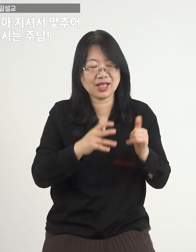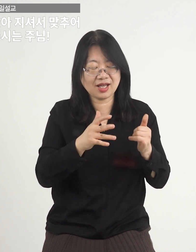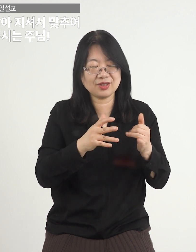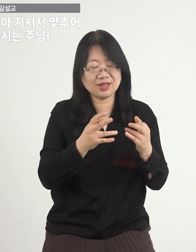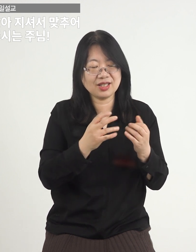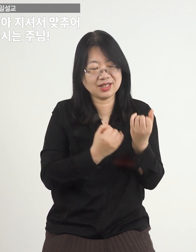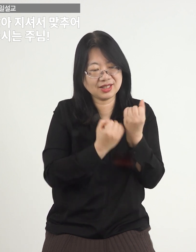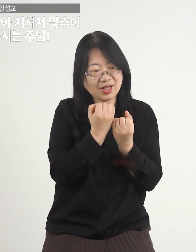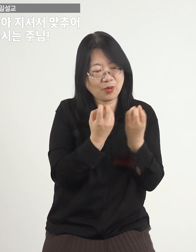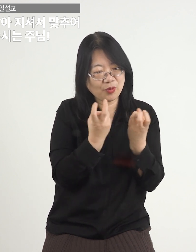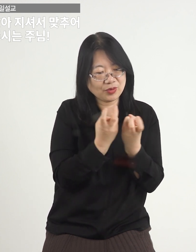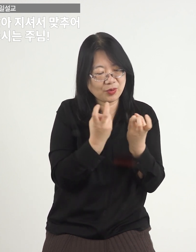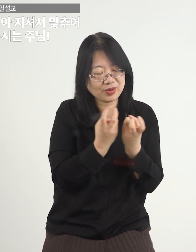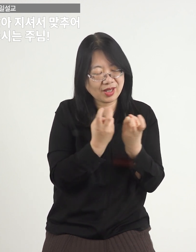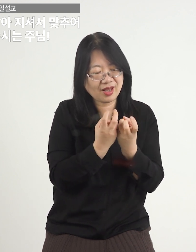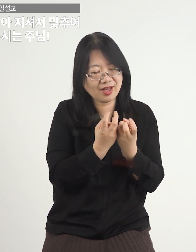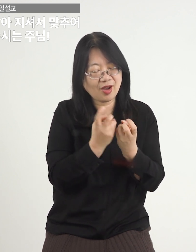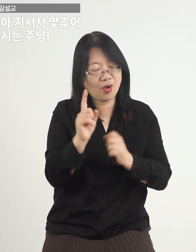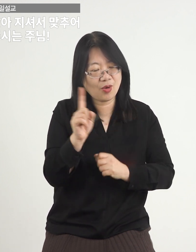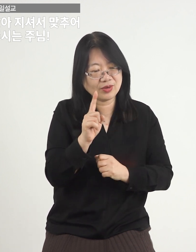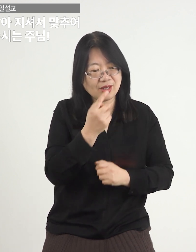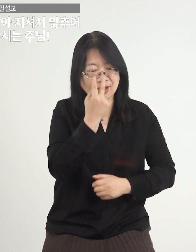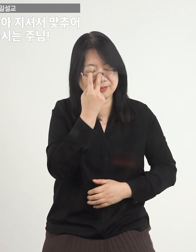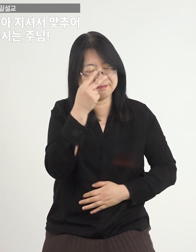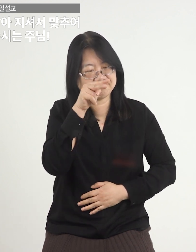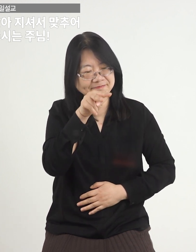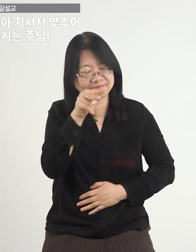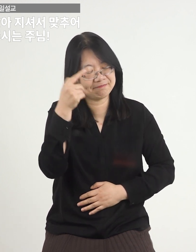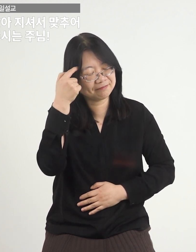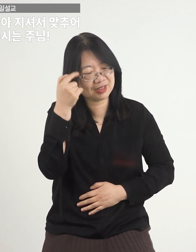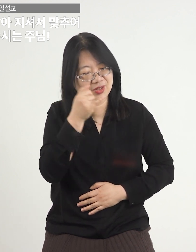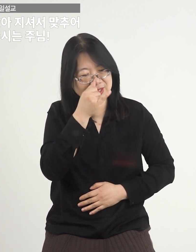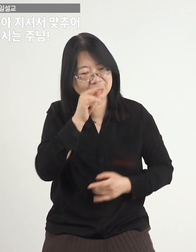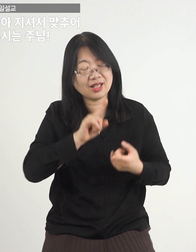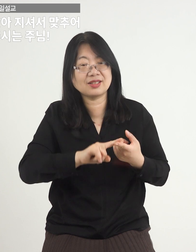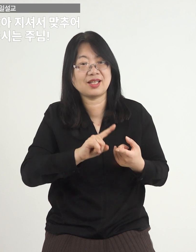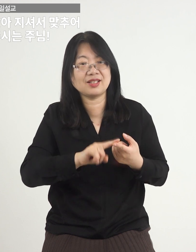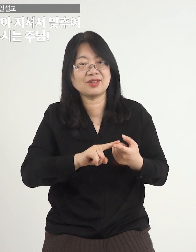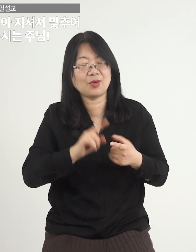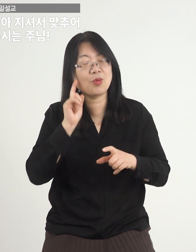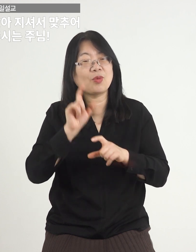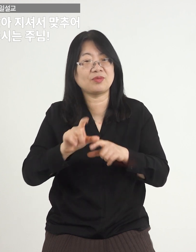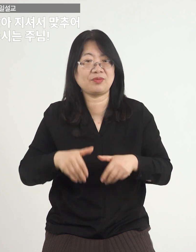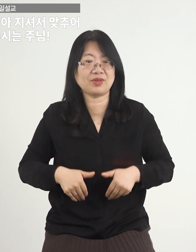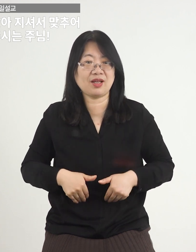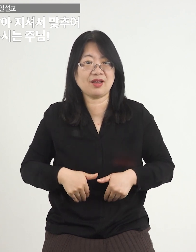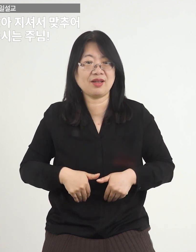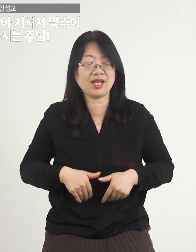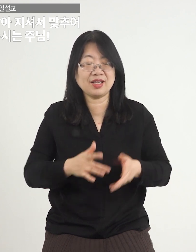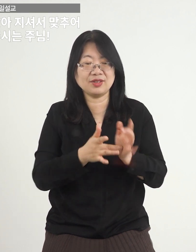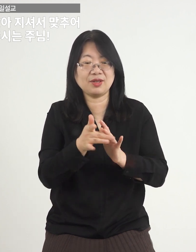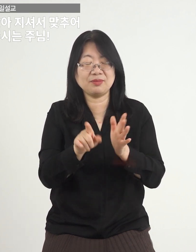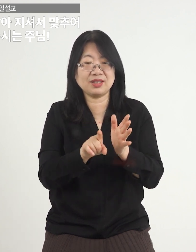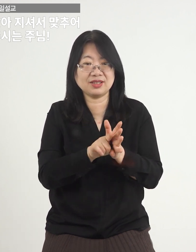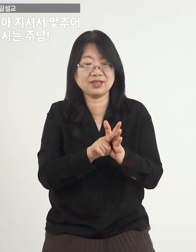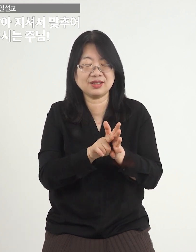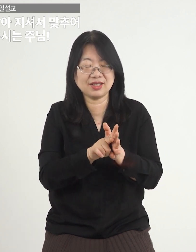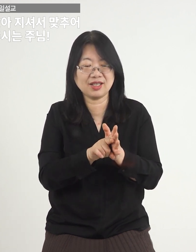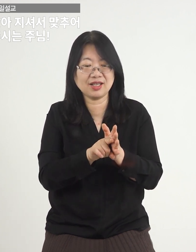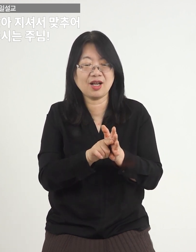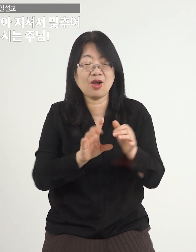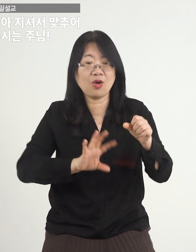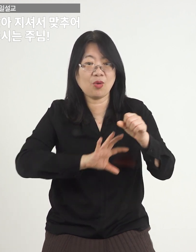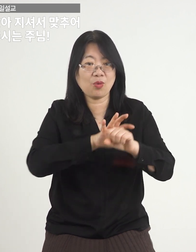어떻게 이해하고 어떤 시선을 갖고 있는가, 소위 이제 크리스찬 월드뷰 정도로